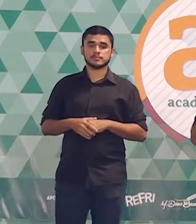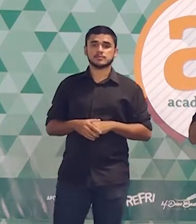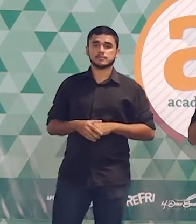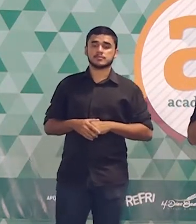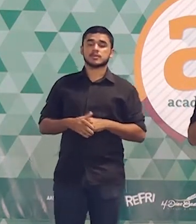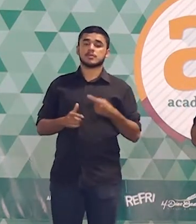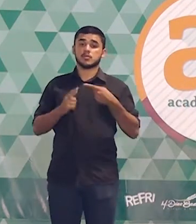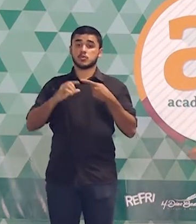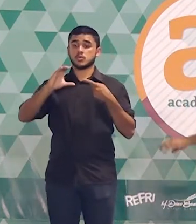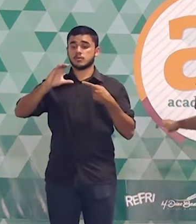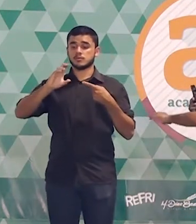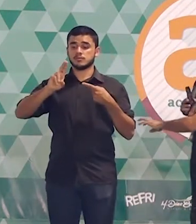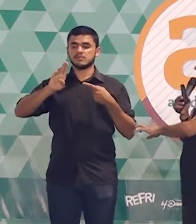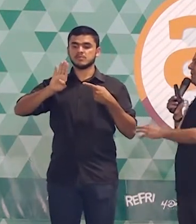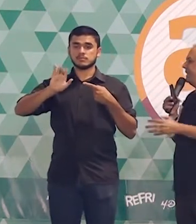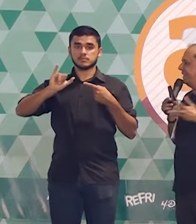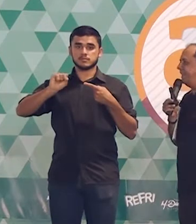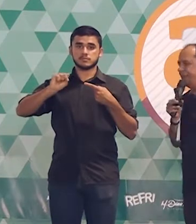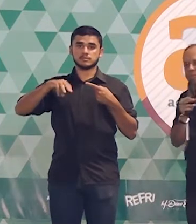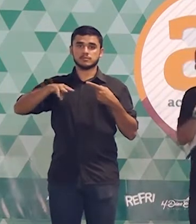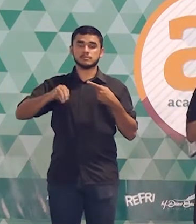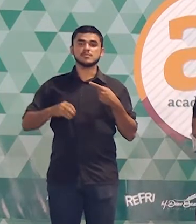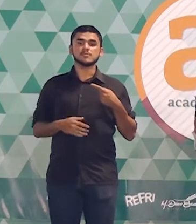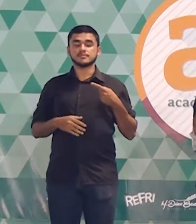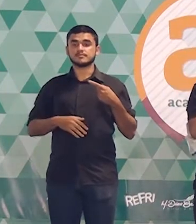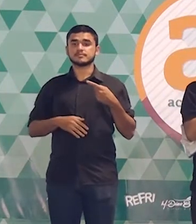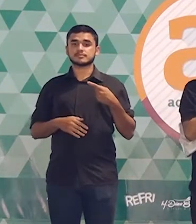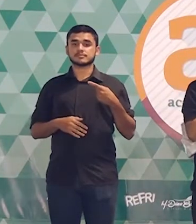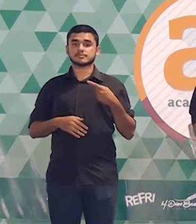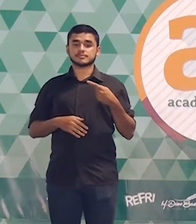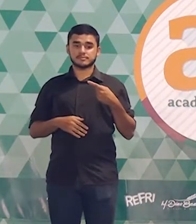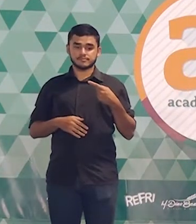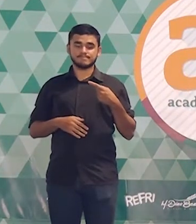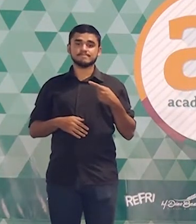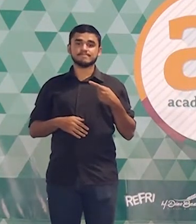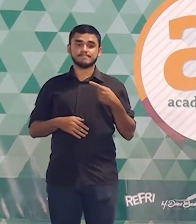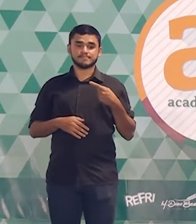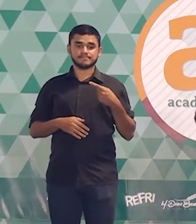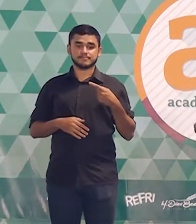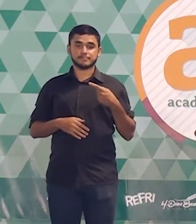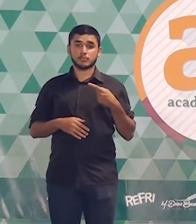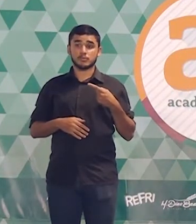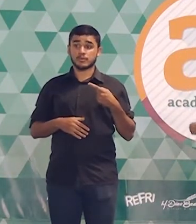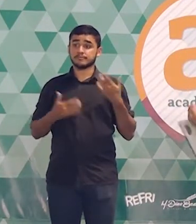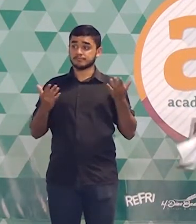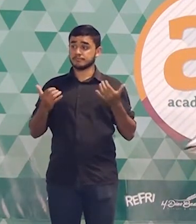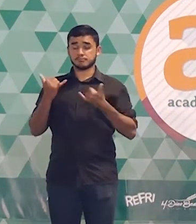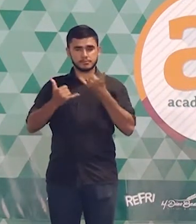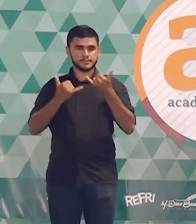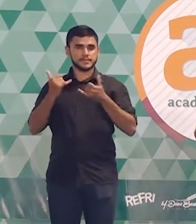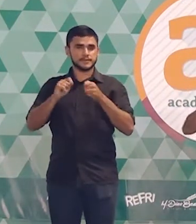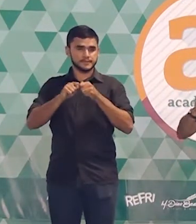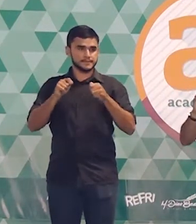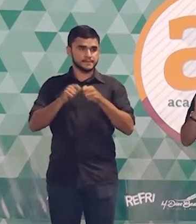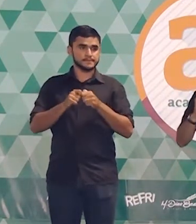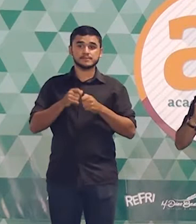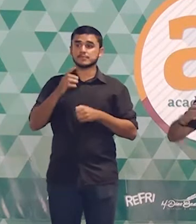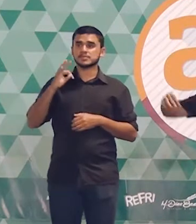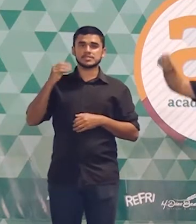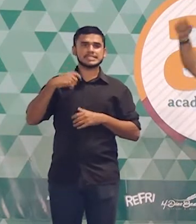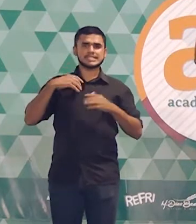Cubismo. Aliás, vamos fazer uma brincadeira? Vamos fazer uma brincadeira. Já que estamos aqui, não está